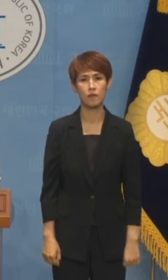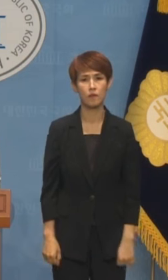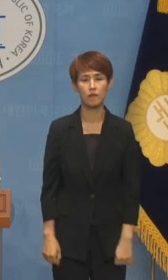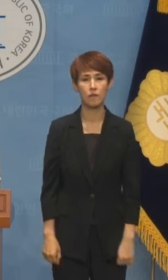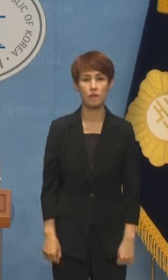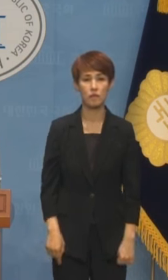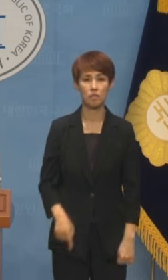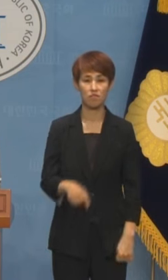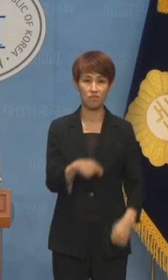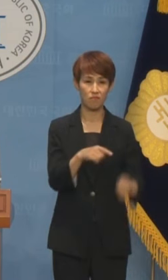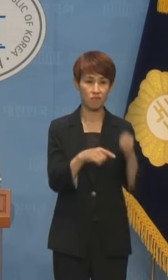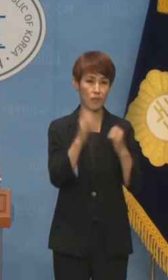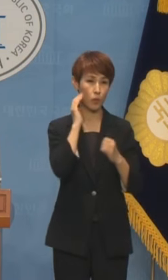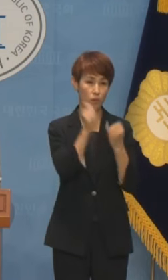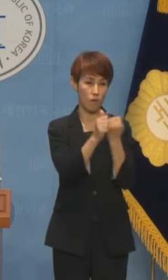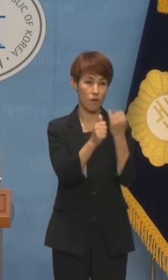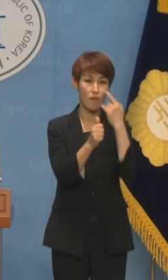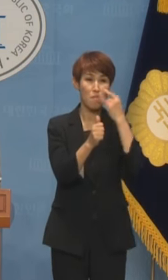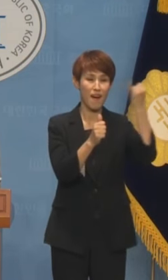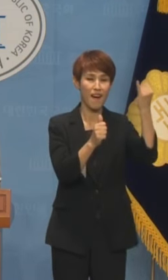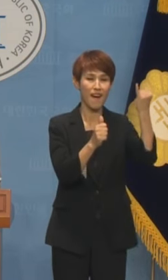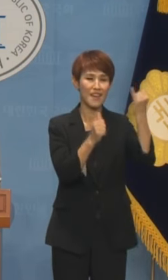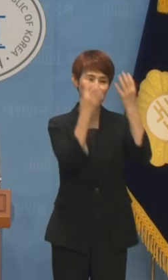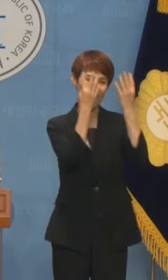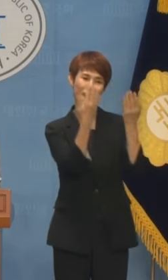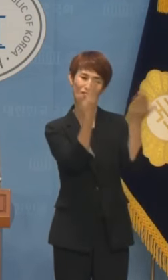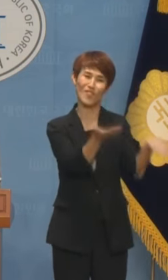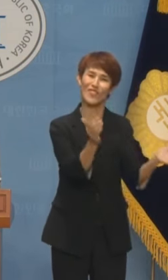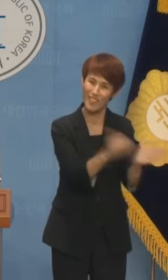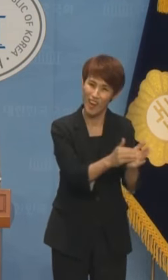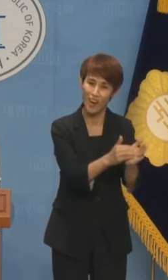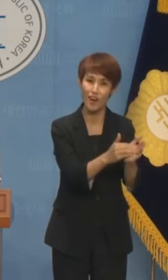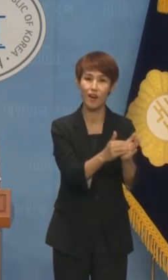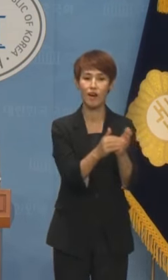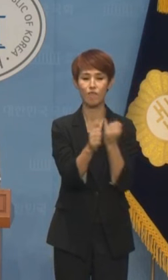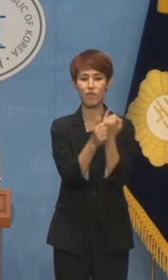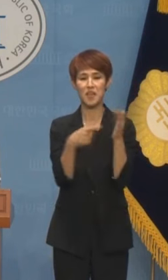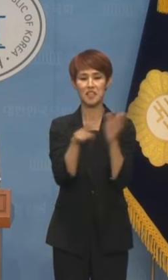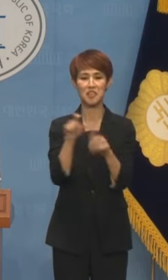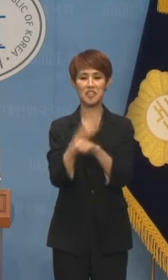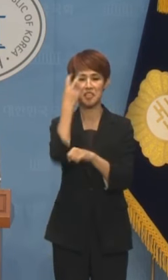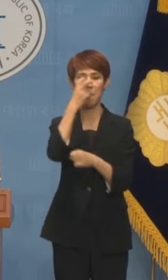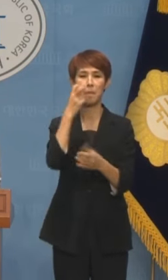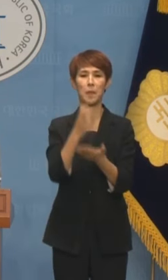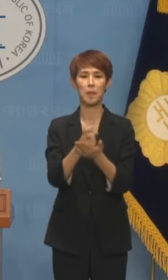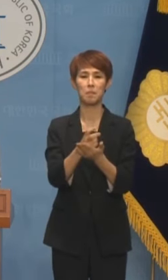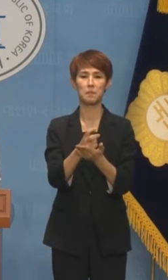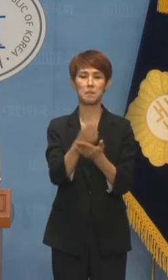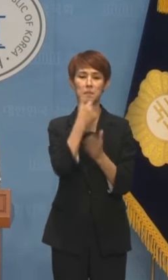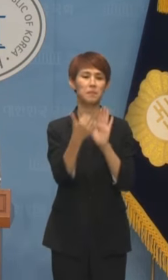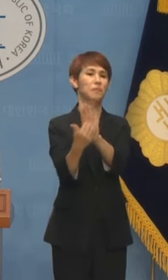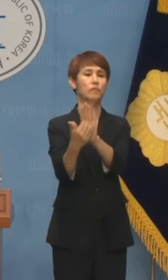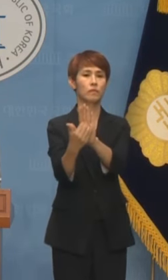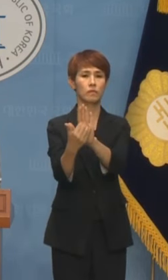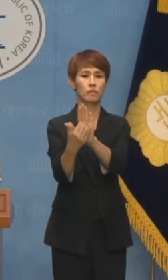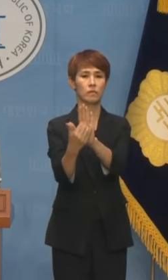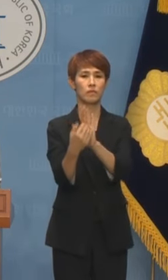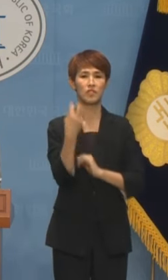장모에게 가석방을 선물했듯 배우자를 위해 특검법을 거부하며 수사받지